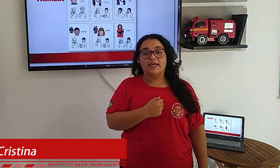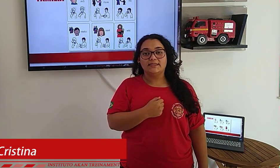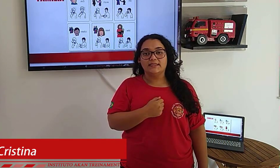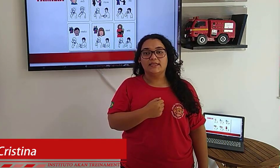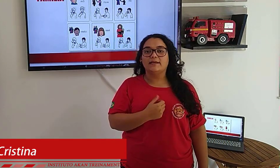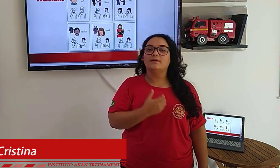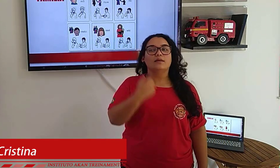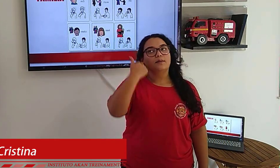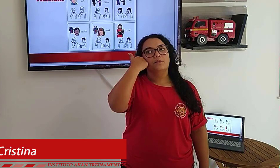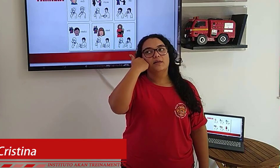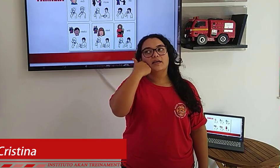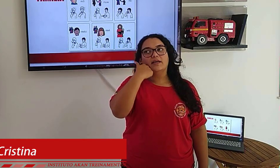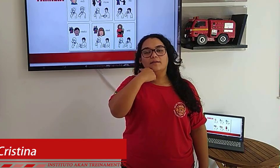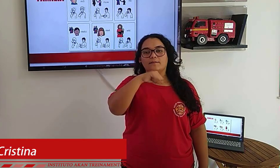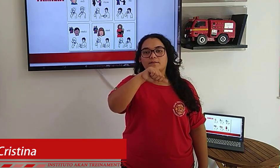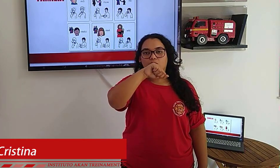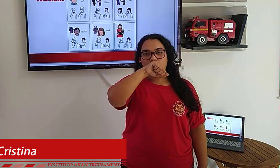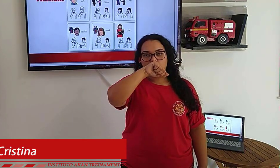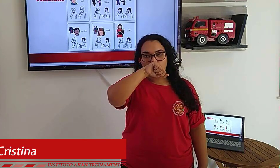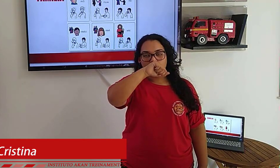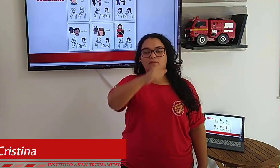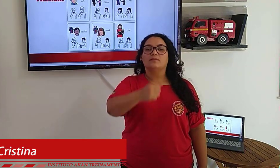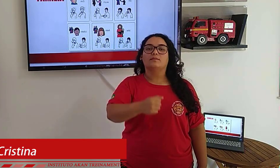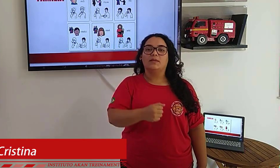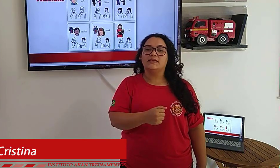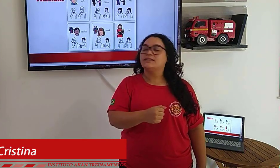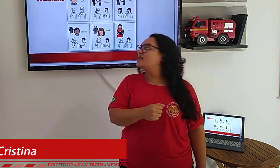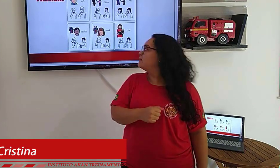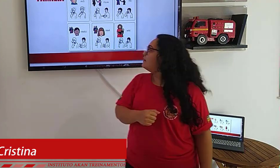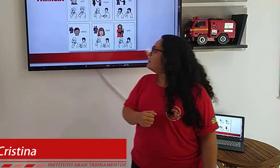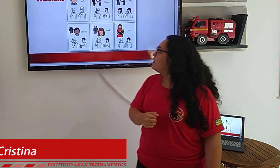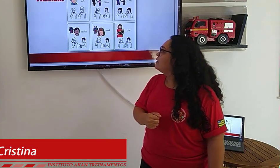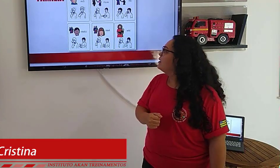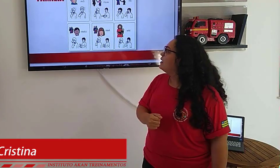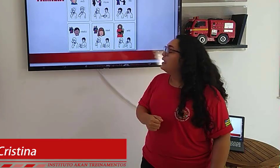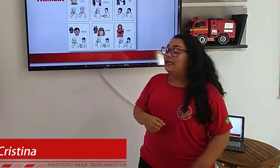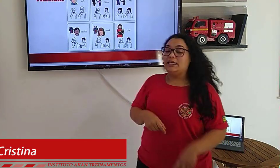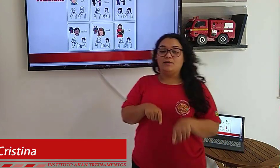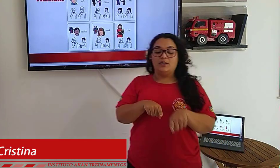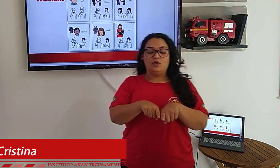benção, né? Mãe, benção. Irmão